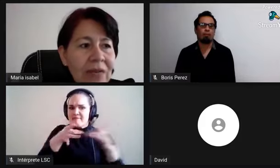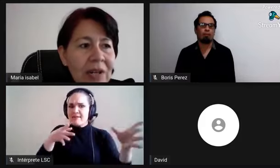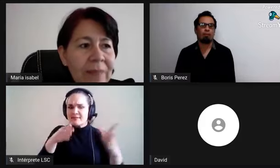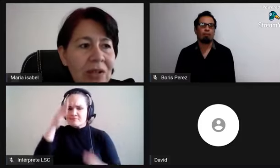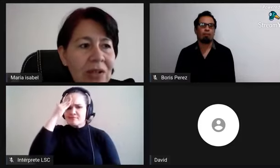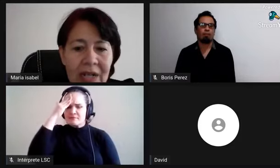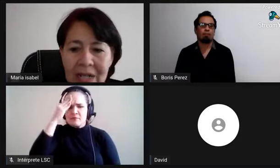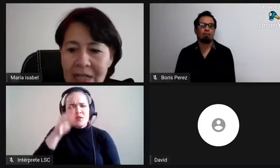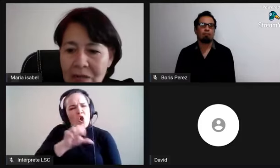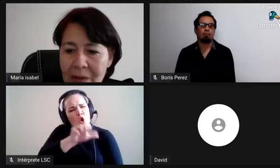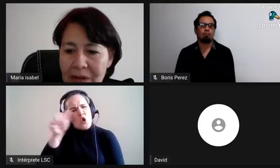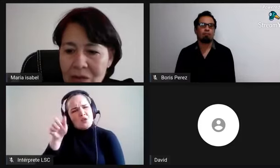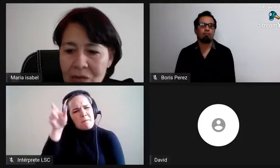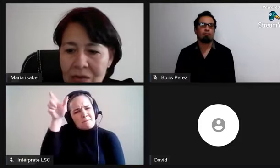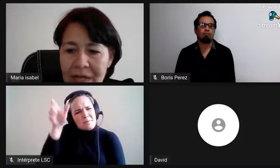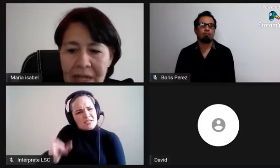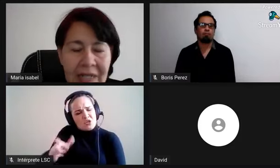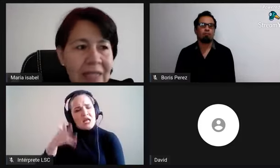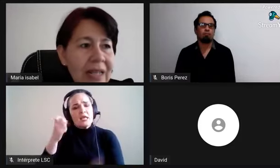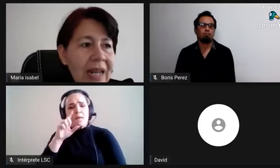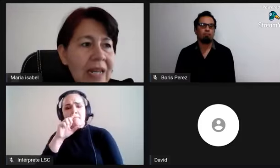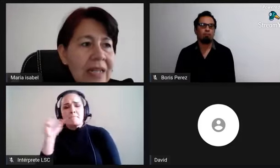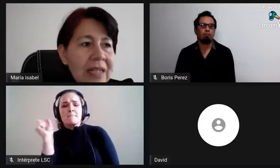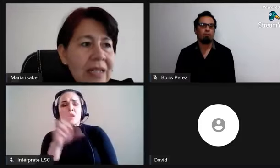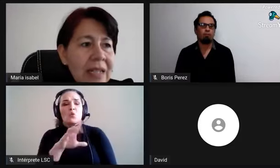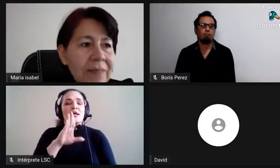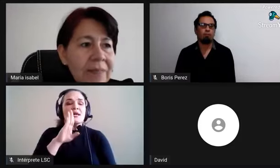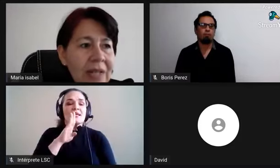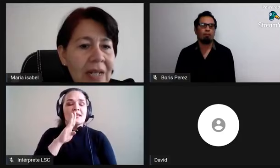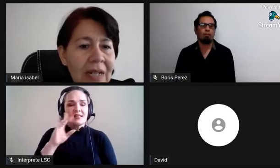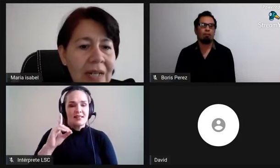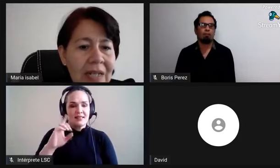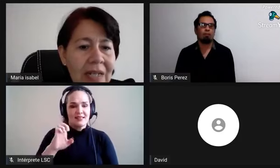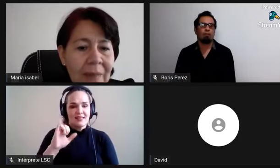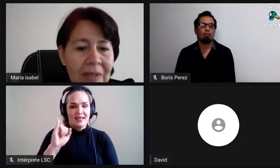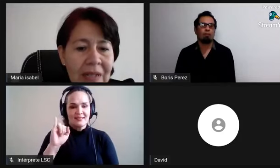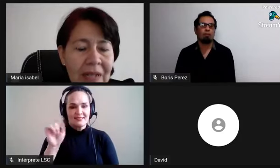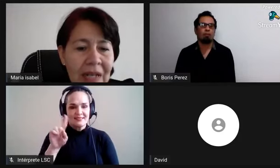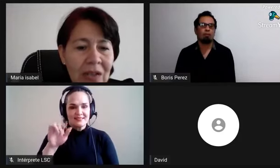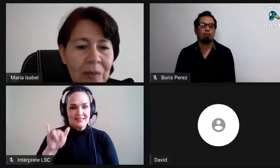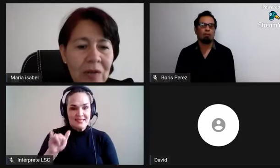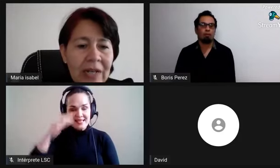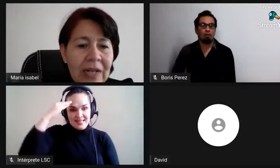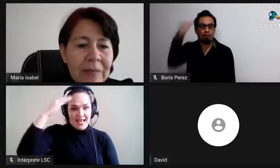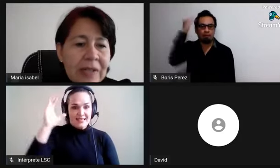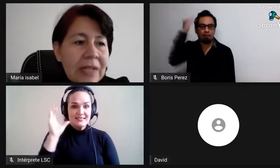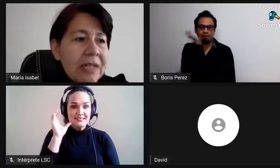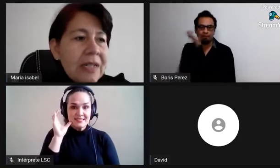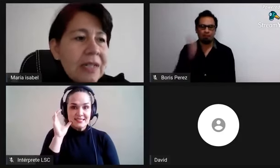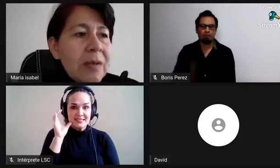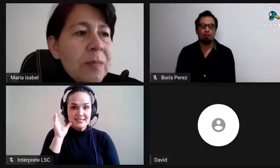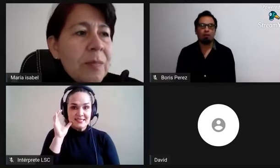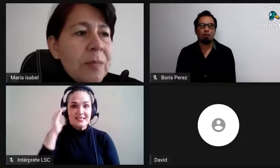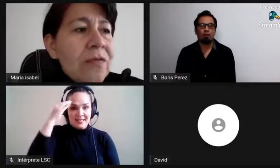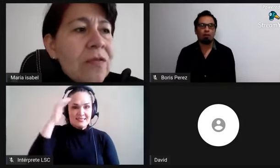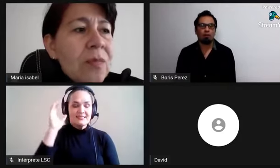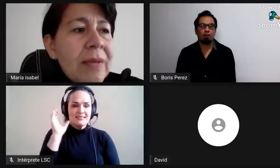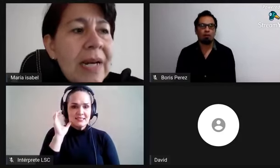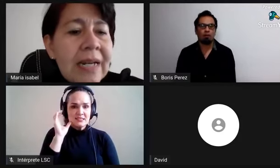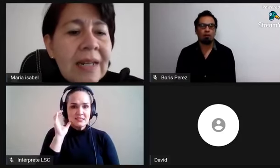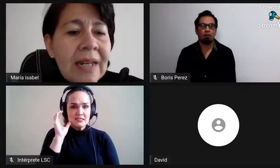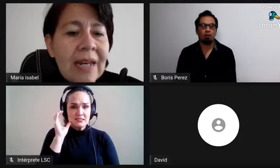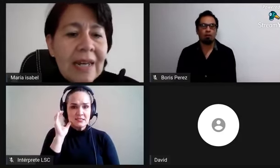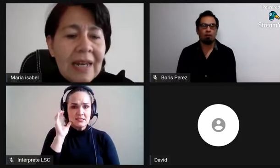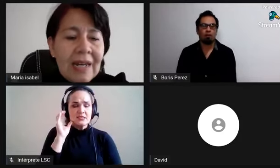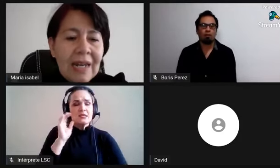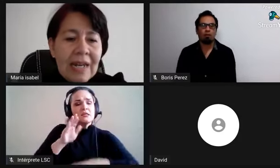creo que hay una persona que tiene una pregunta que es Daisy y está pidiendo, pero si se les puede